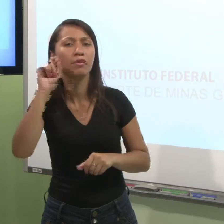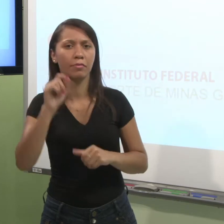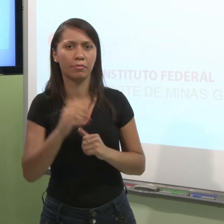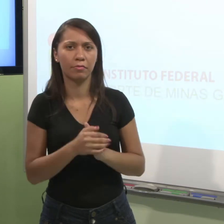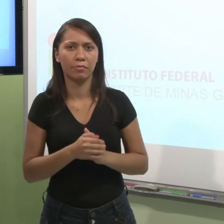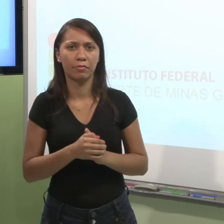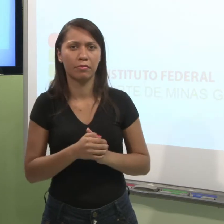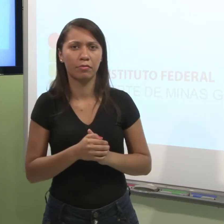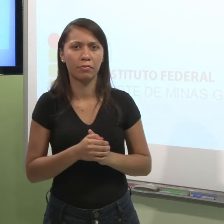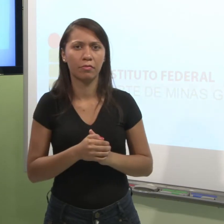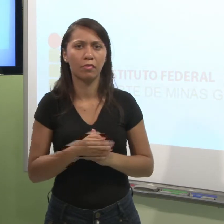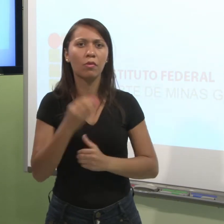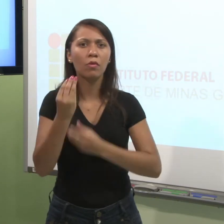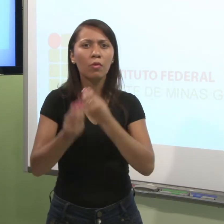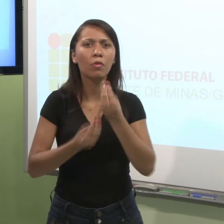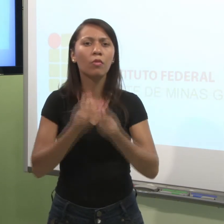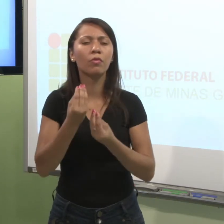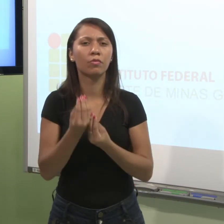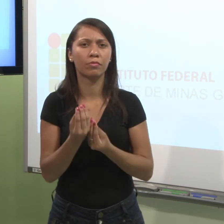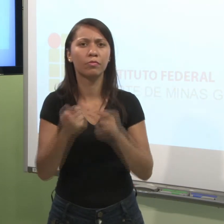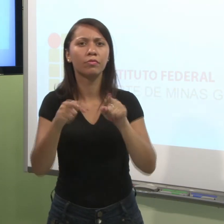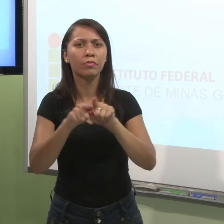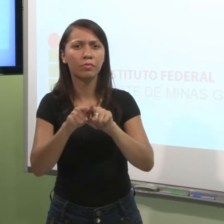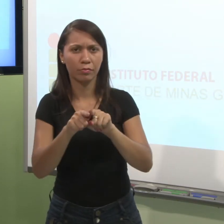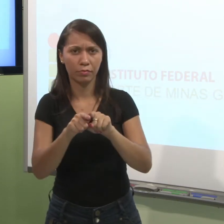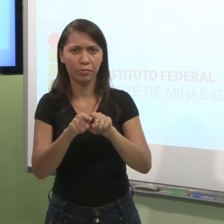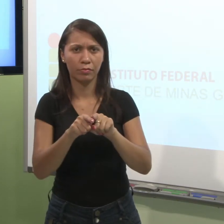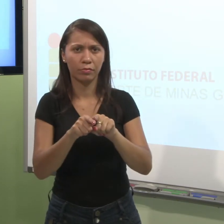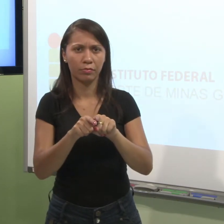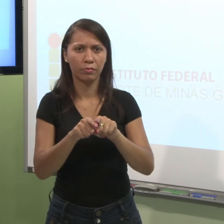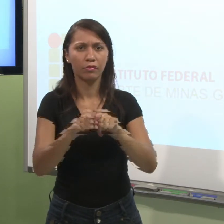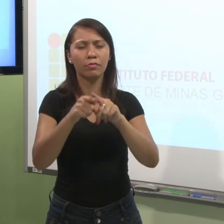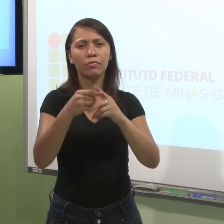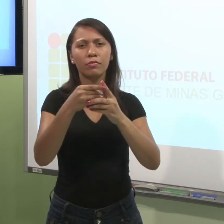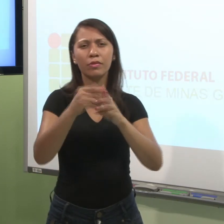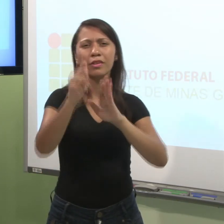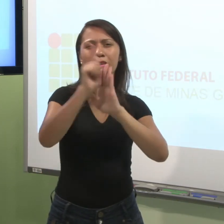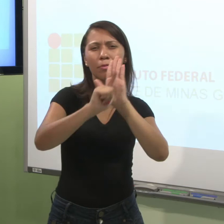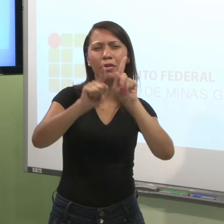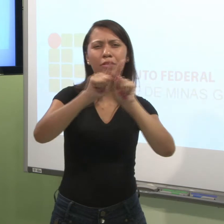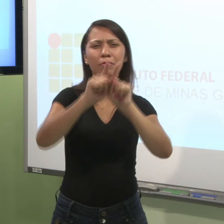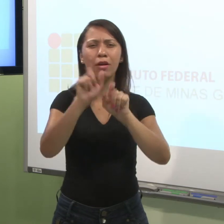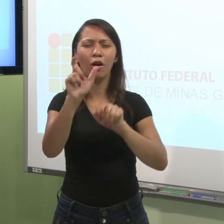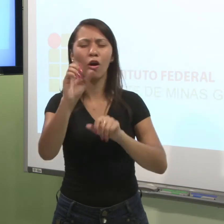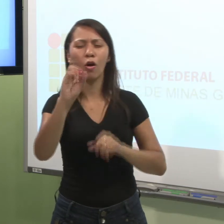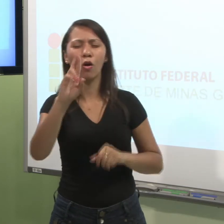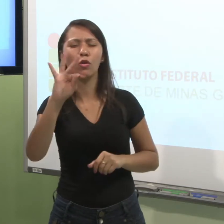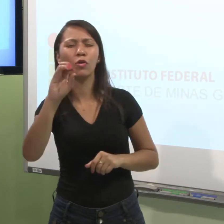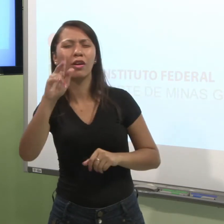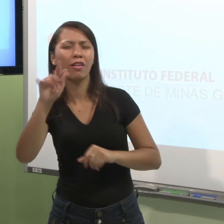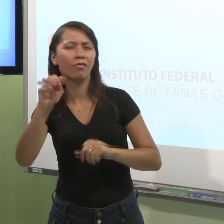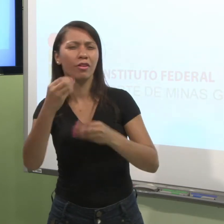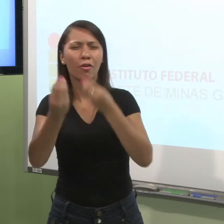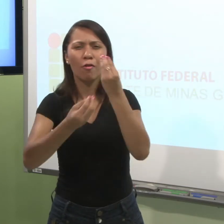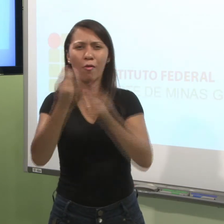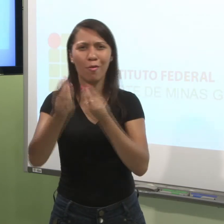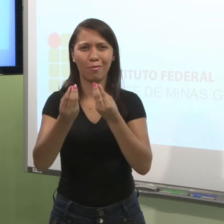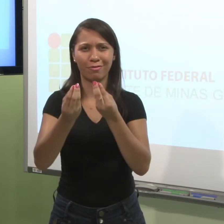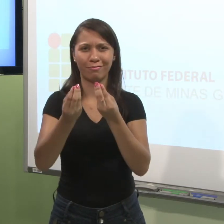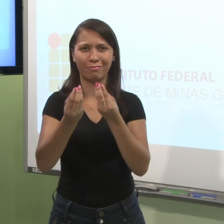Vamos agora falar sobre a ferramenta chamada ortografia e gramática, que a gente acabou de ver. Isso mesmo, essa é uma das ferramentas